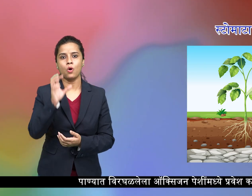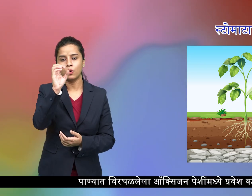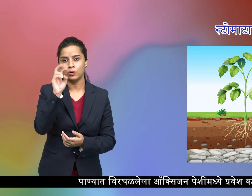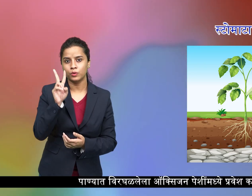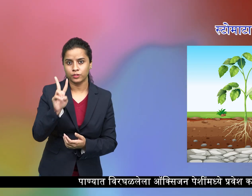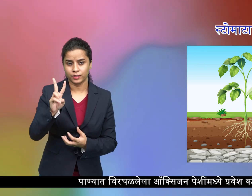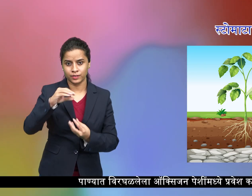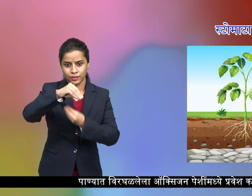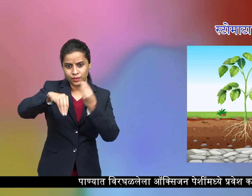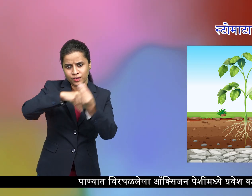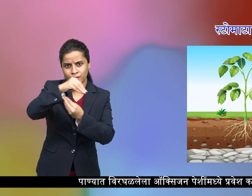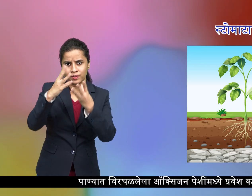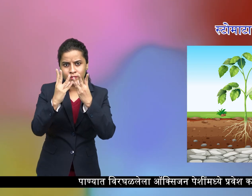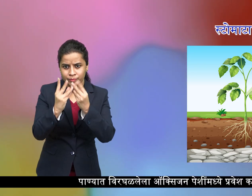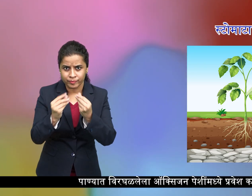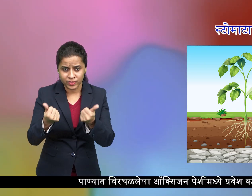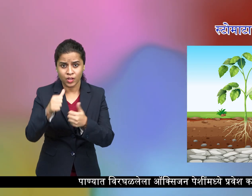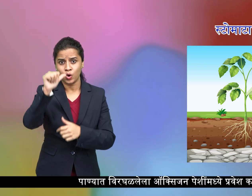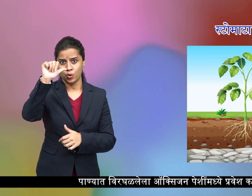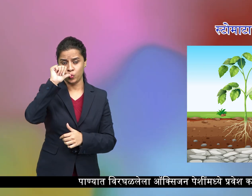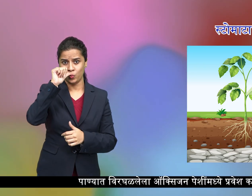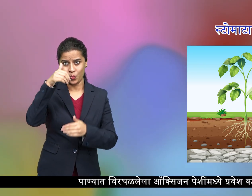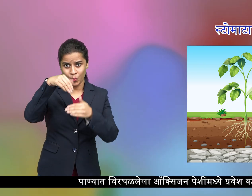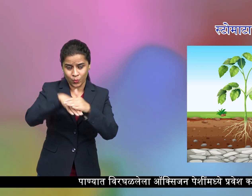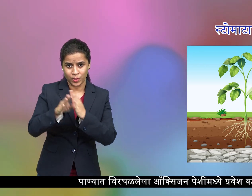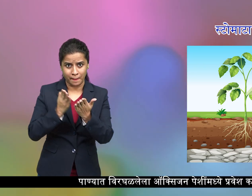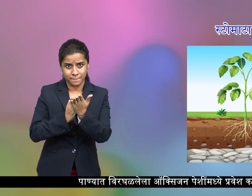पाण्यात विरघळलेल्या ऑक्सिजन पेशीमध्ये प्रवेश करतो